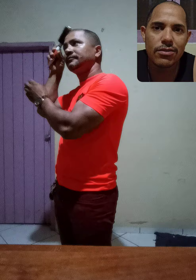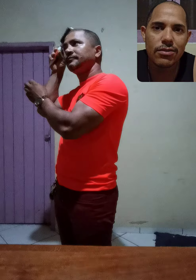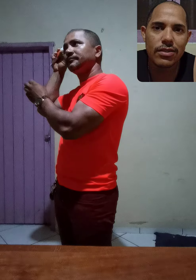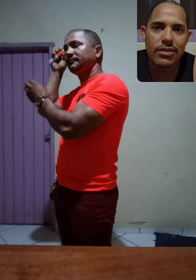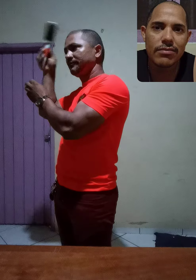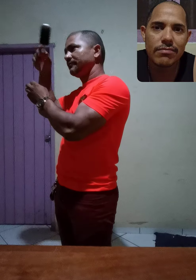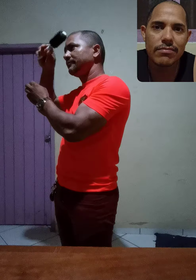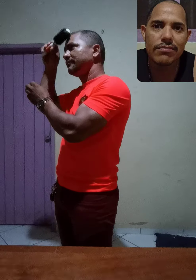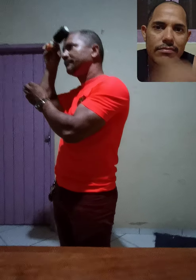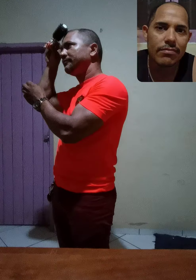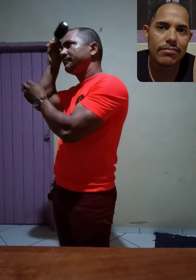Isso.